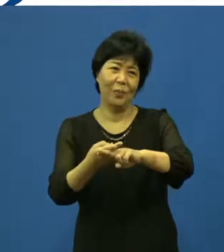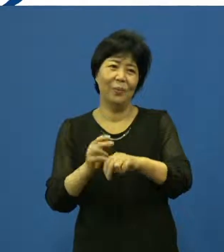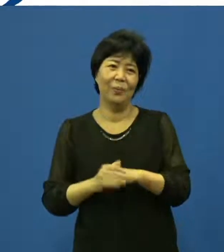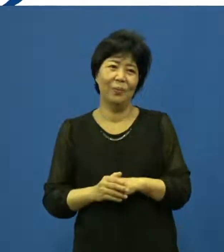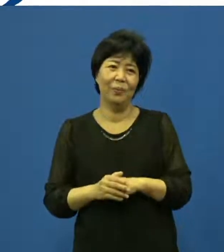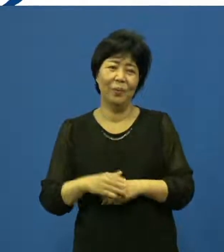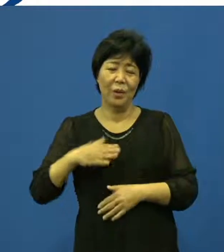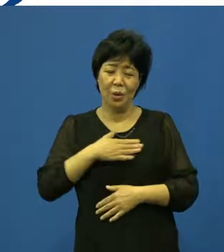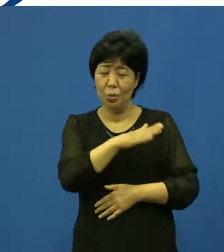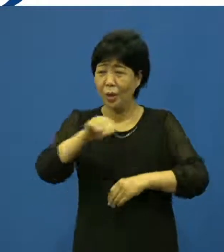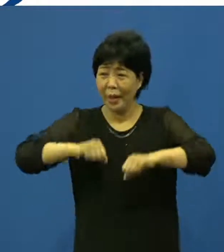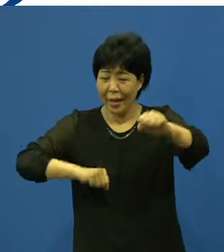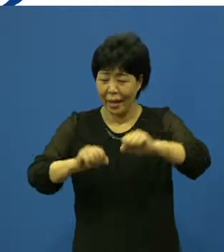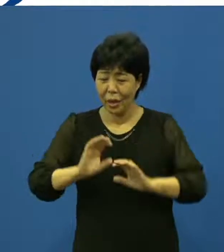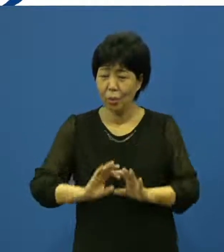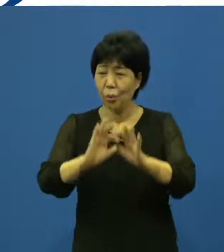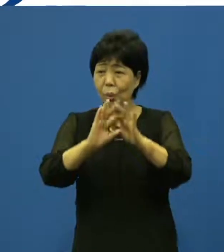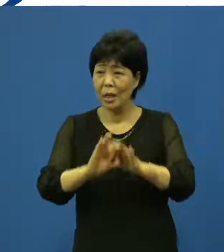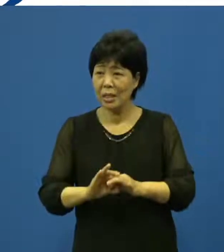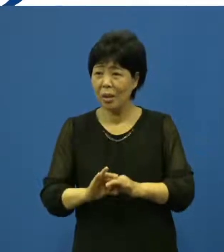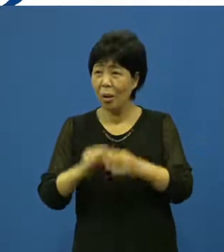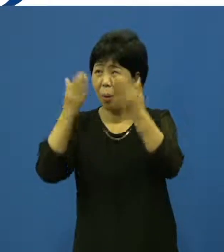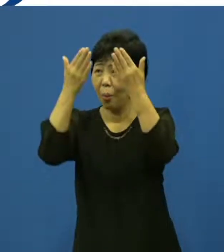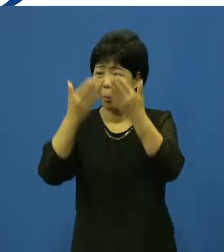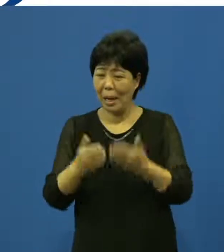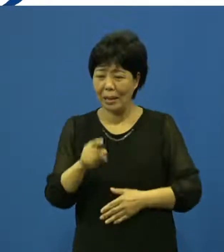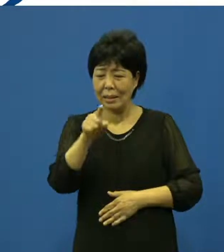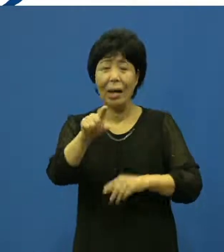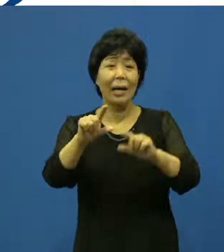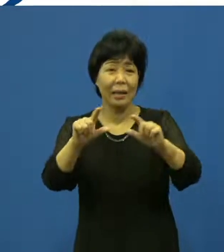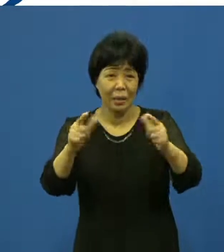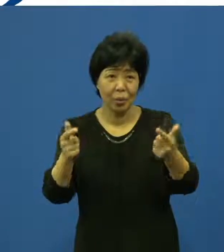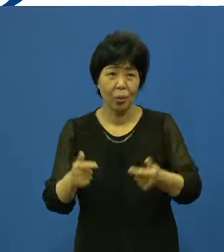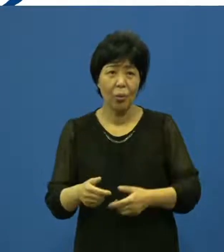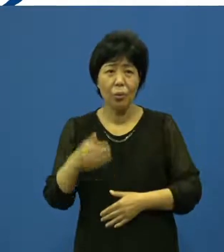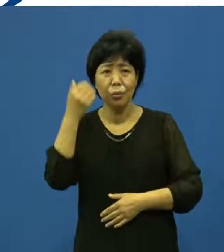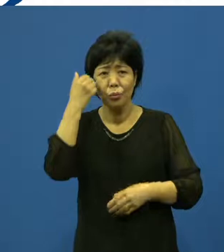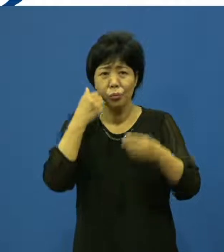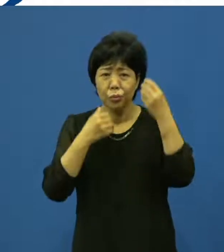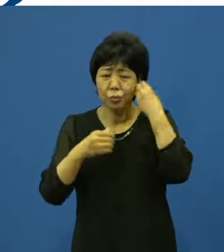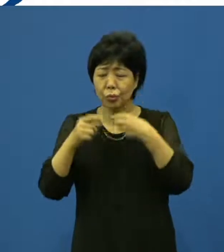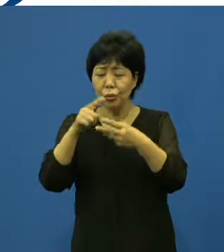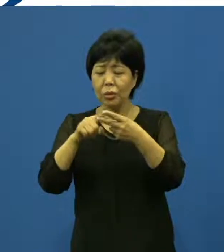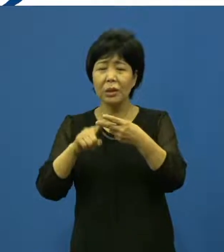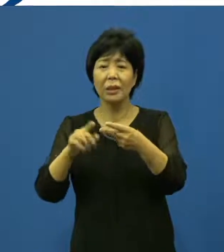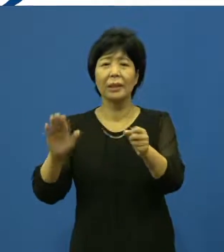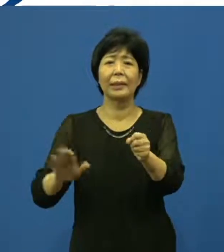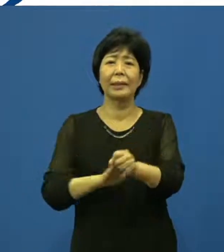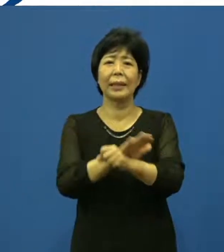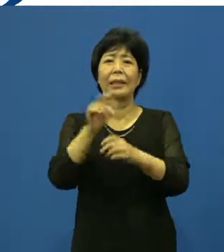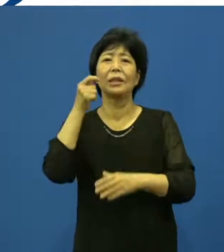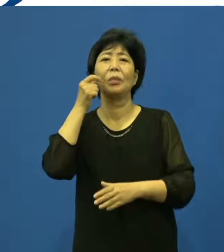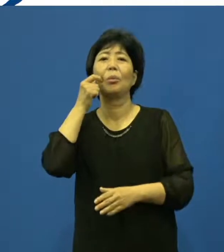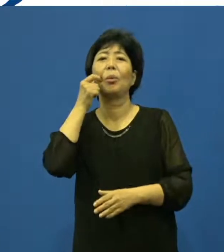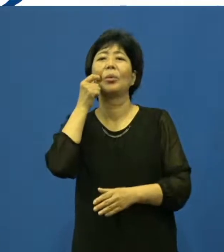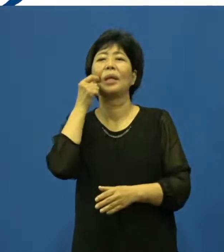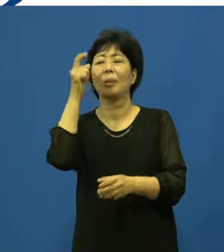행위에서 난 것이 아니니 이는 누구든지 자랑하지 못하게 함이라